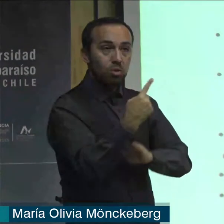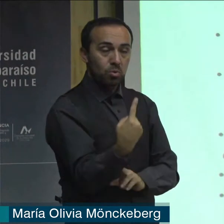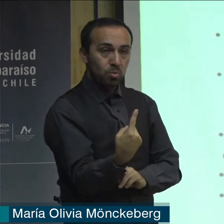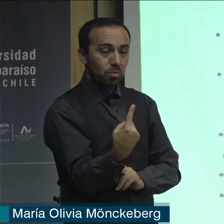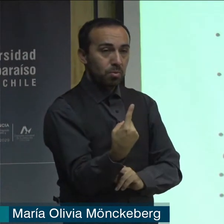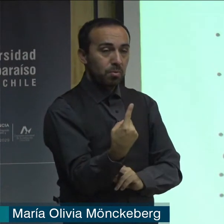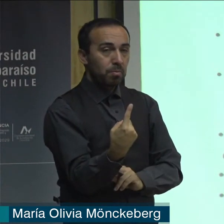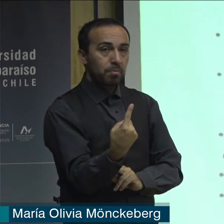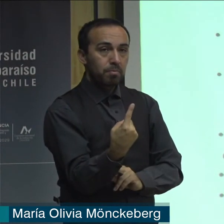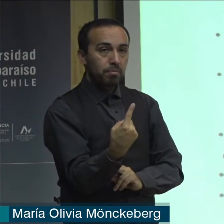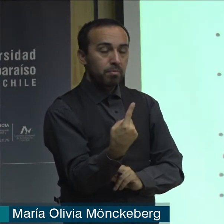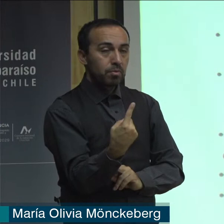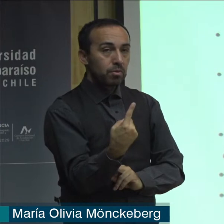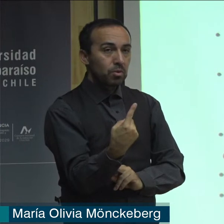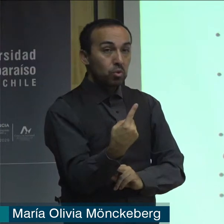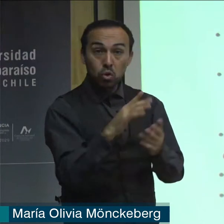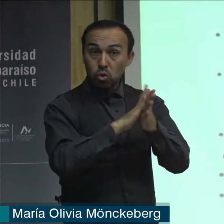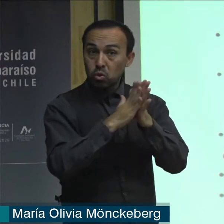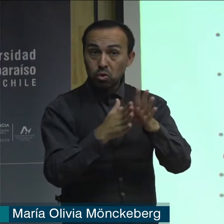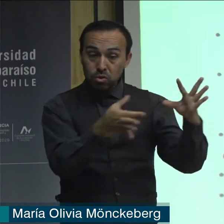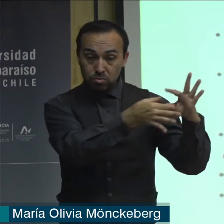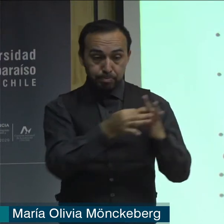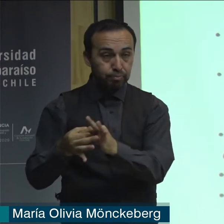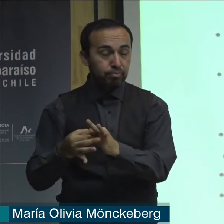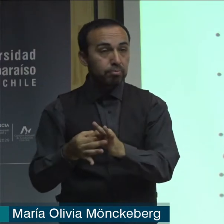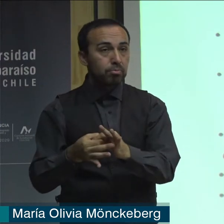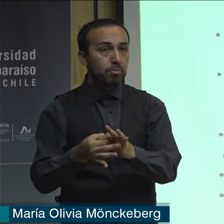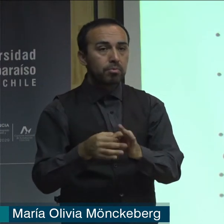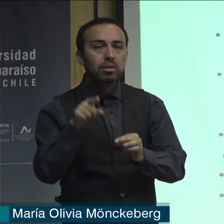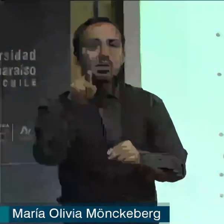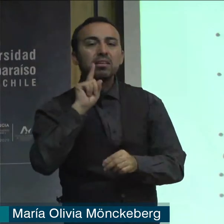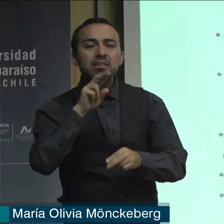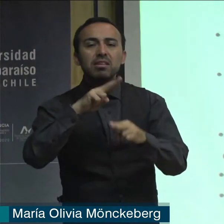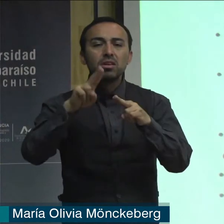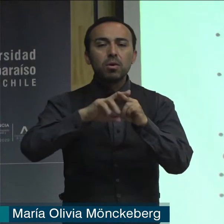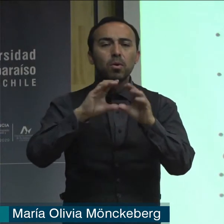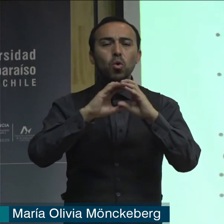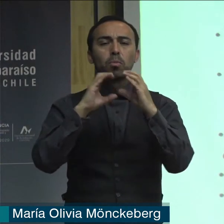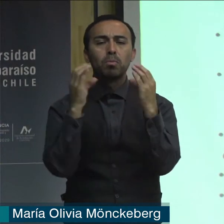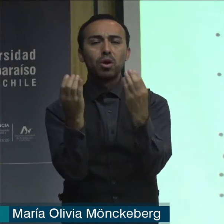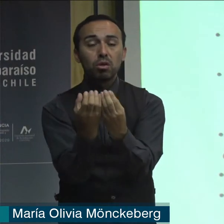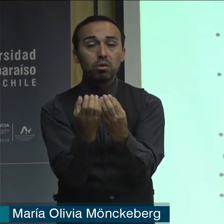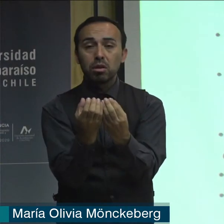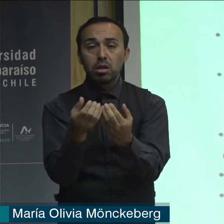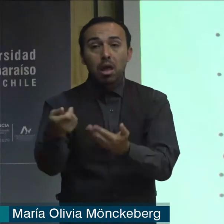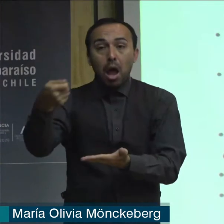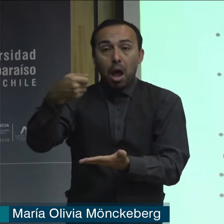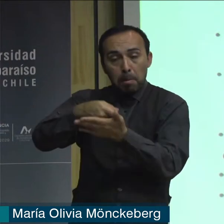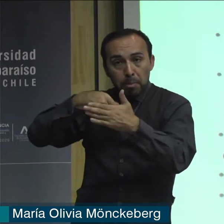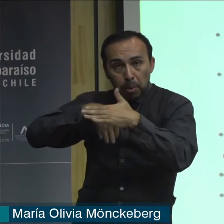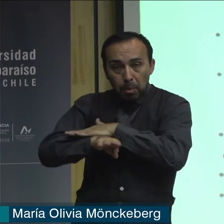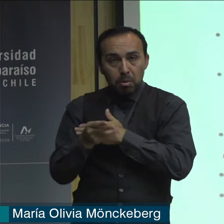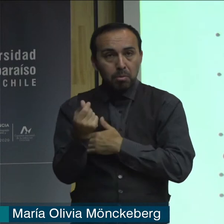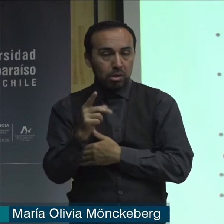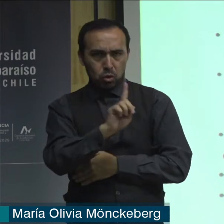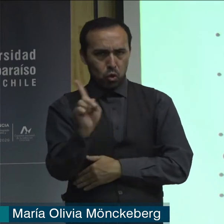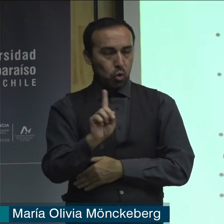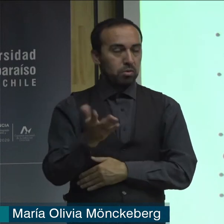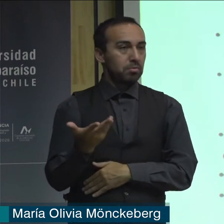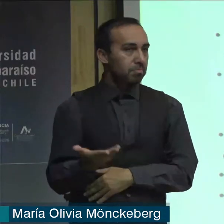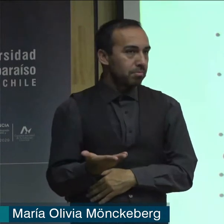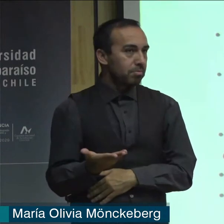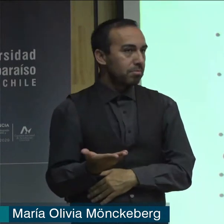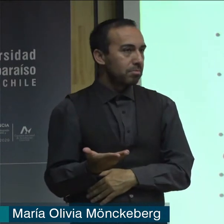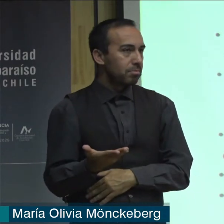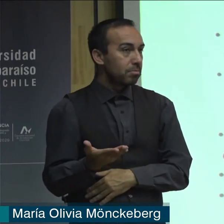todo simultáneo agregaron como corporaciones sin fines de lucro ya los institutos profesionales